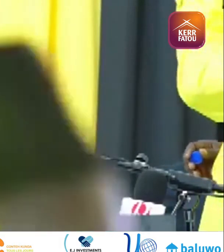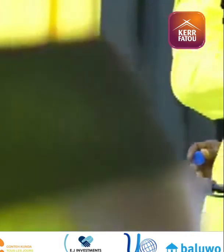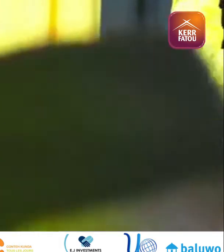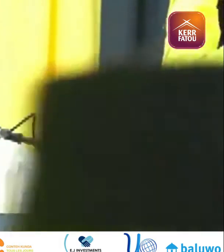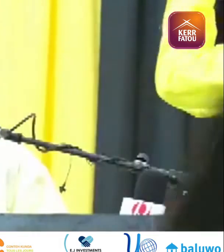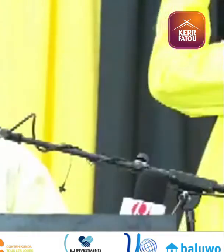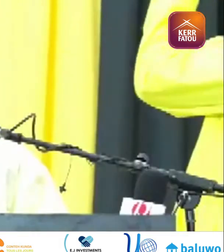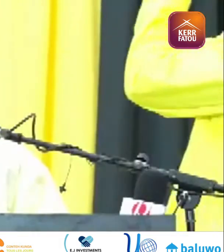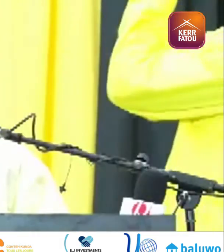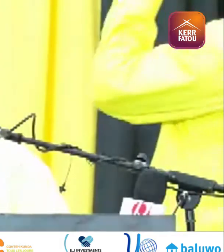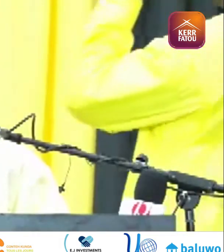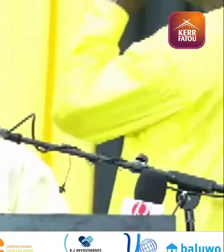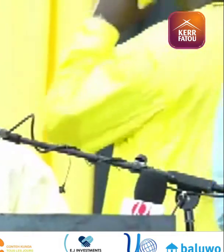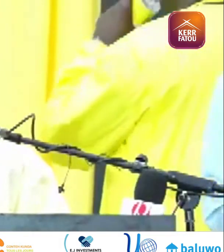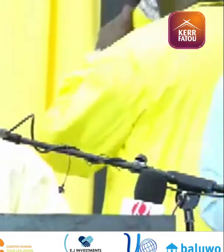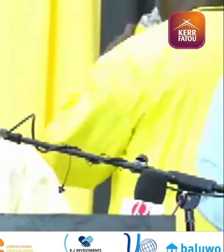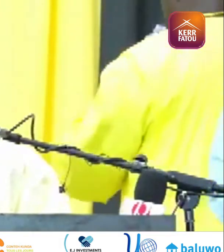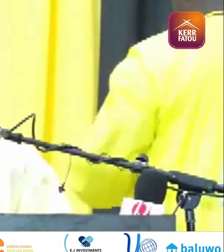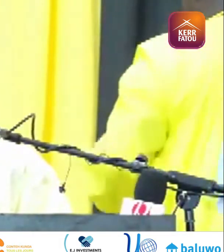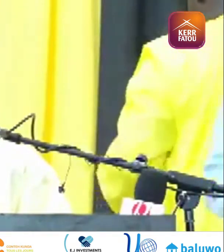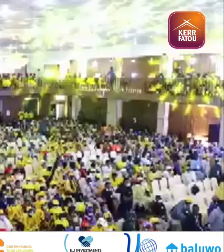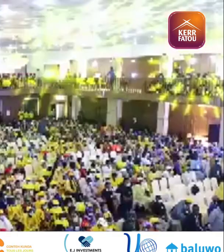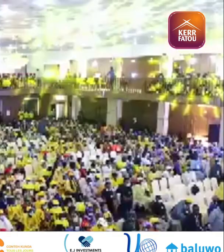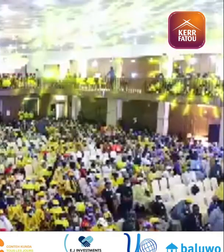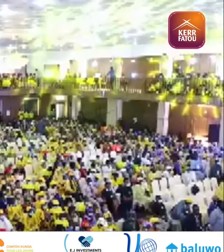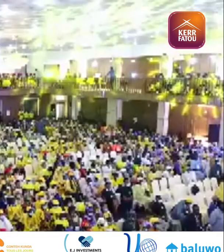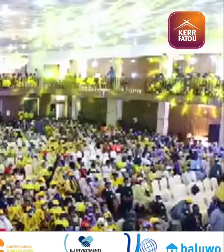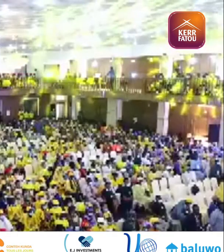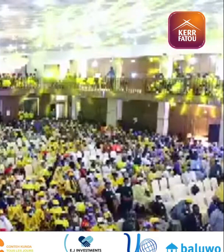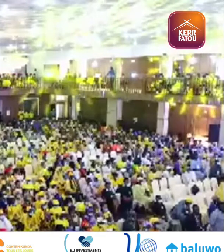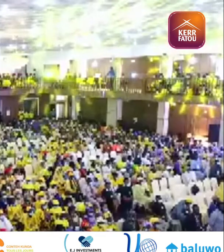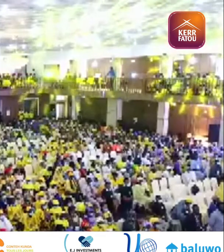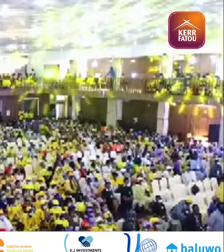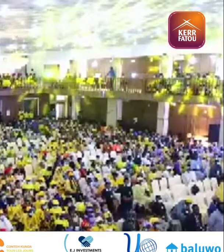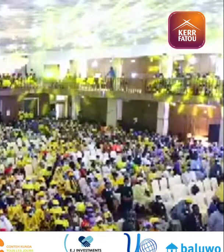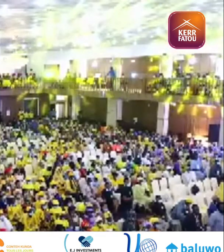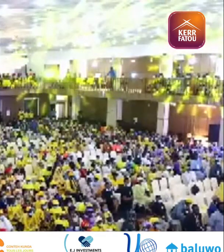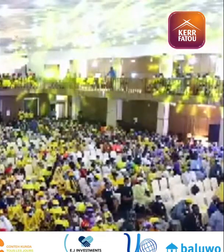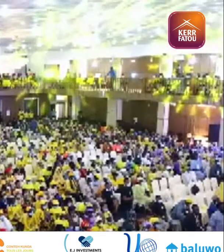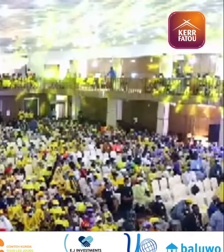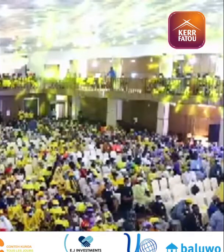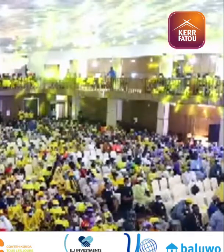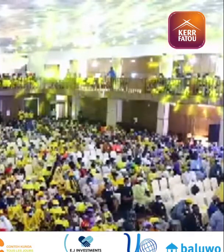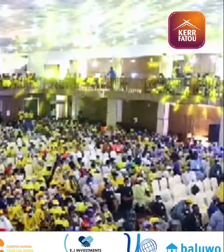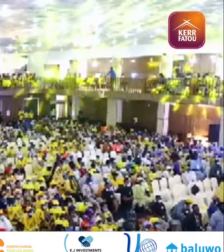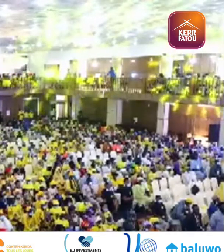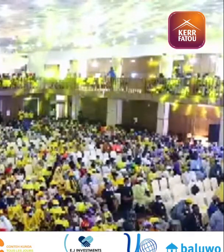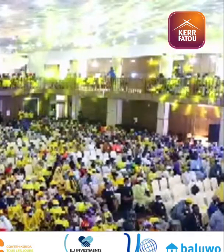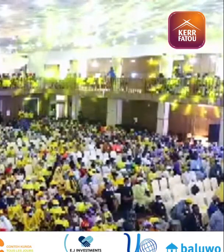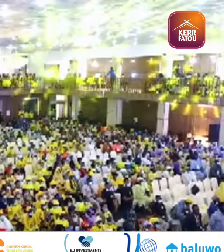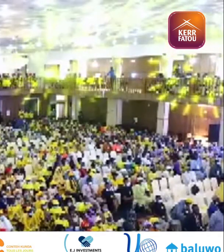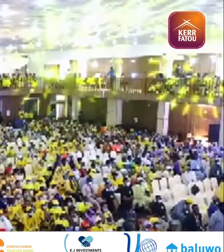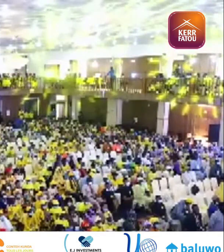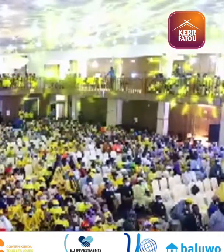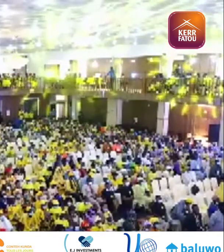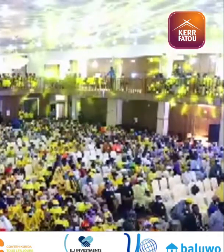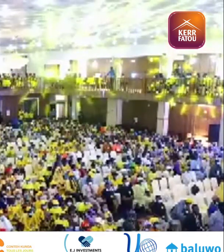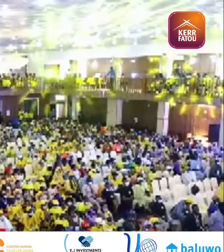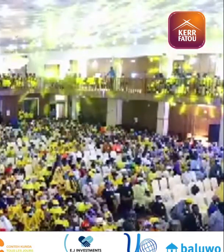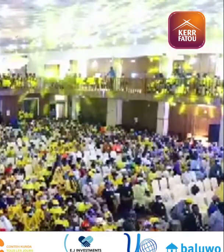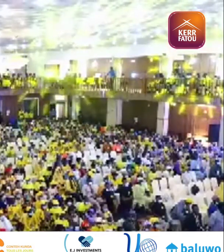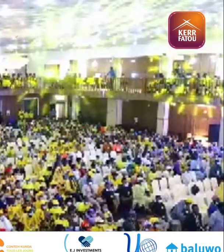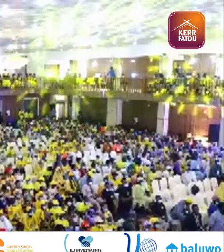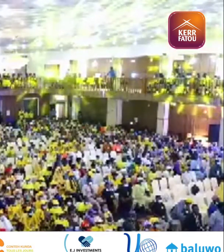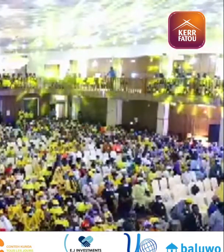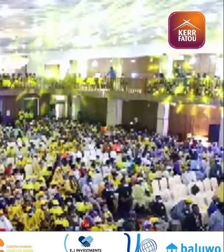ala ya ci sebe janto na politique parti mo dolo mel ya non ka voko e mo la parti onya ton ko leti e